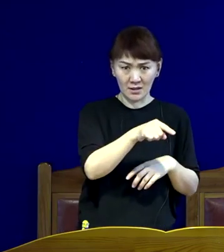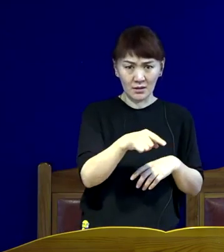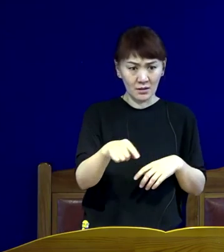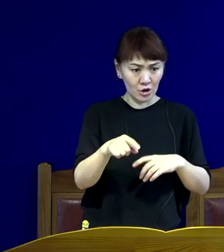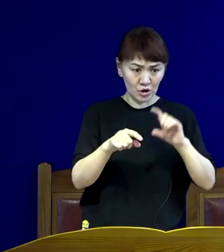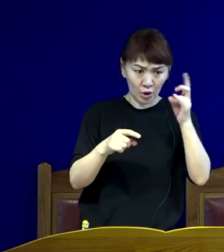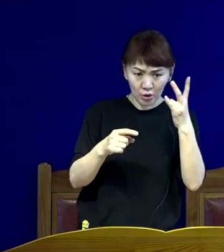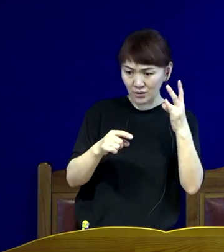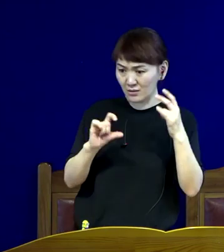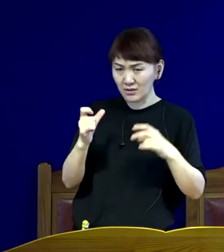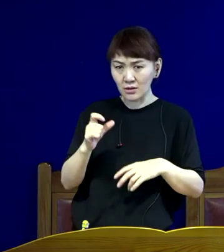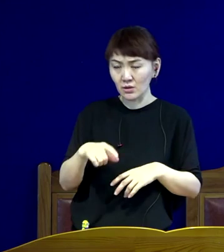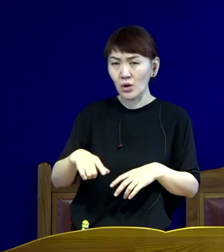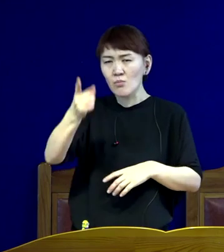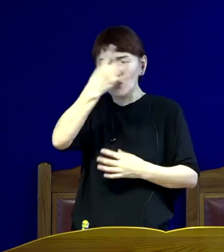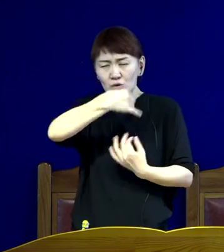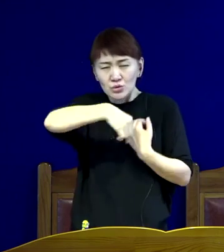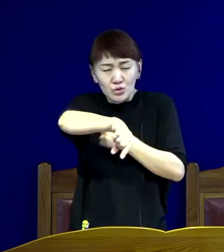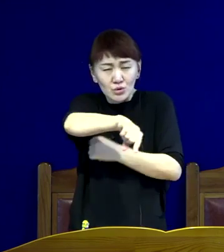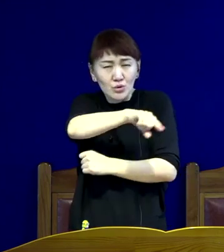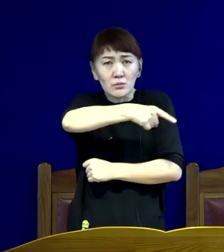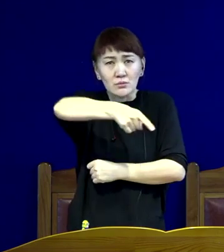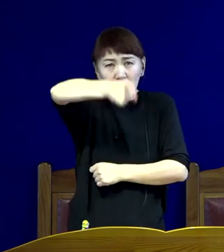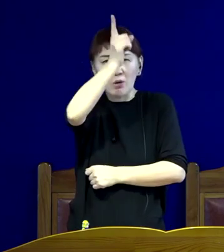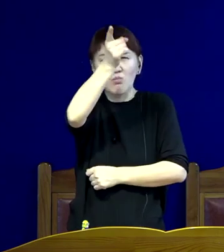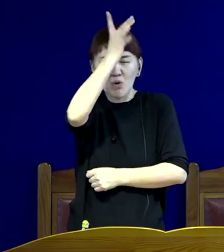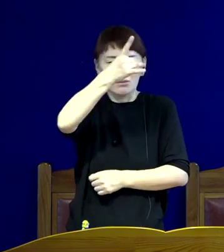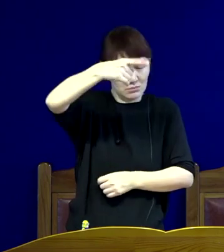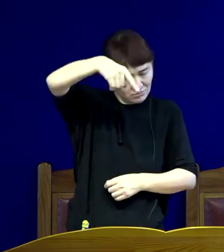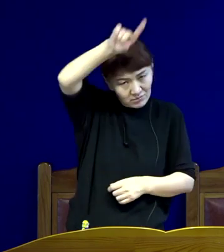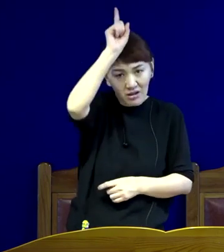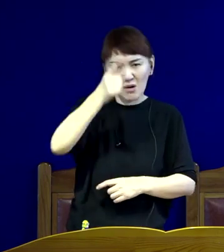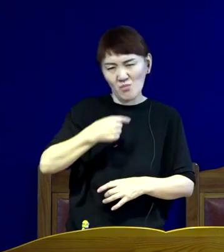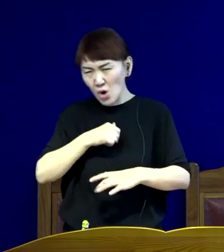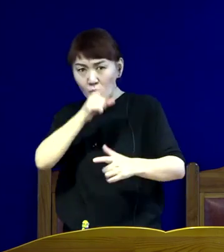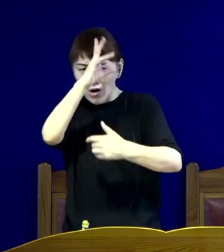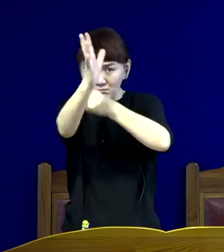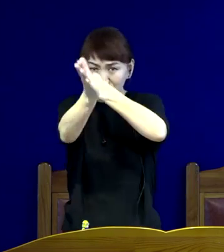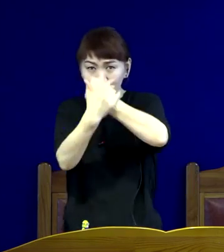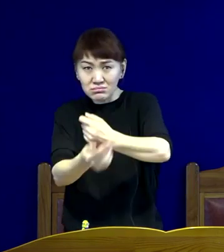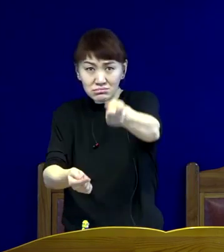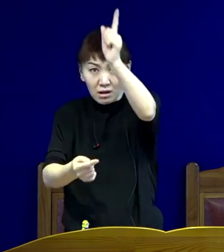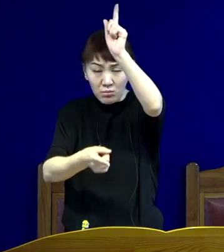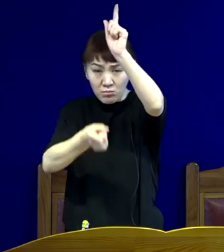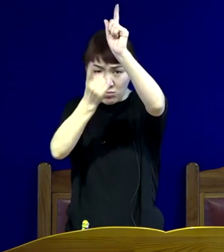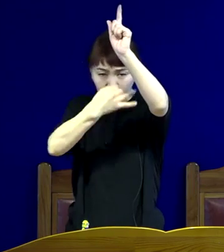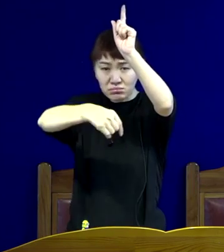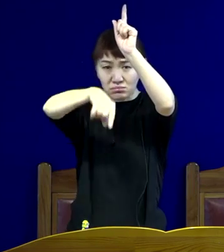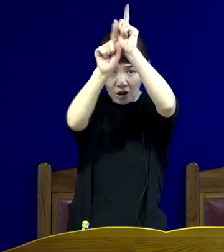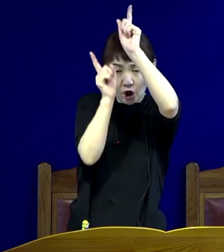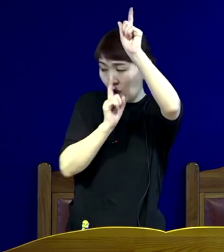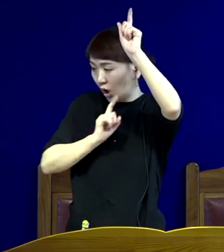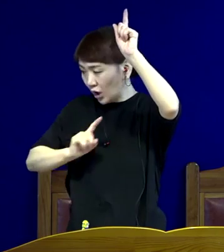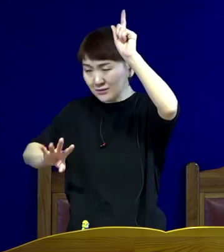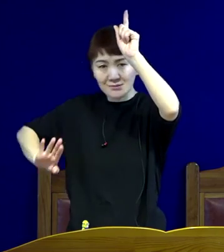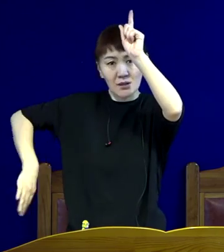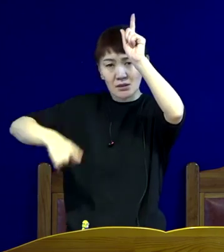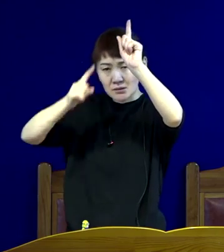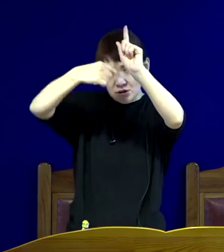амьдар. Бурхан юу юуны амьдралын тань нэг номерт байхаар, хамгийн өндөр дүрмжилт нэгэн байхаар